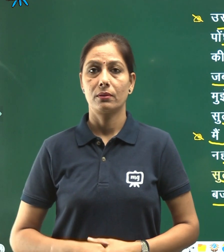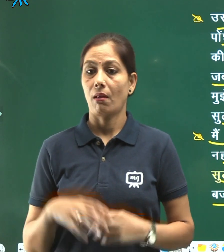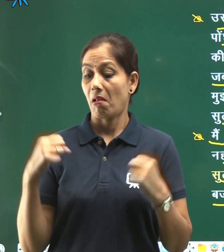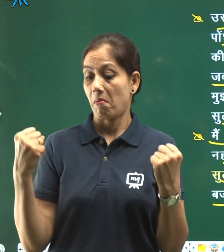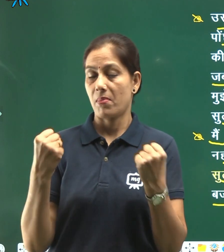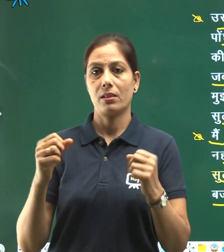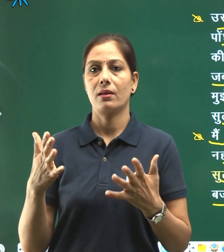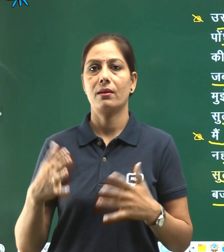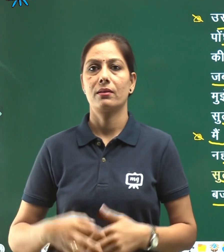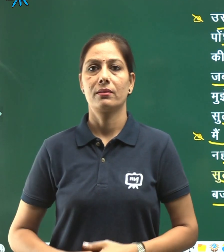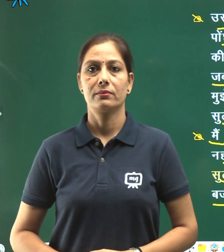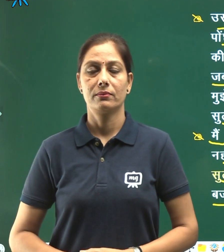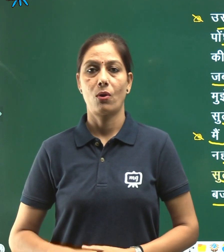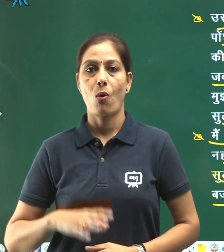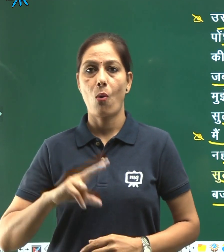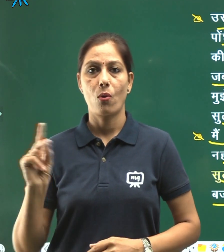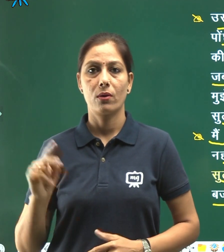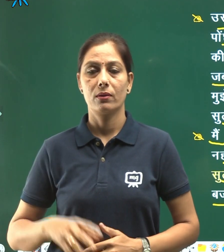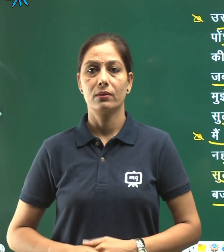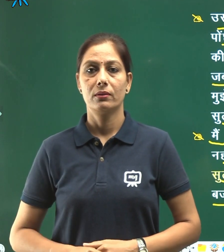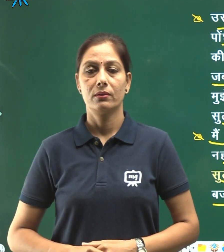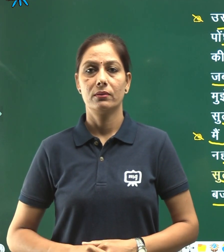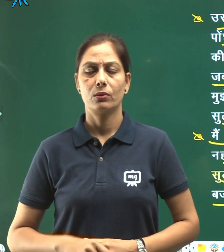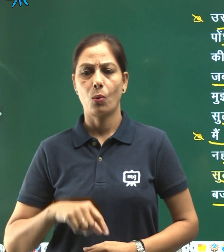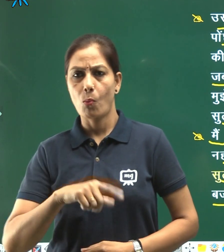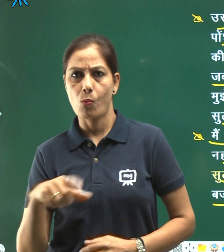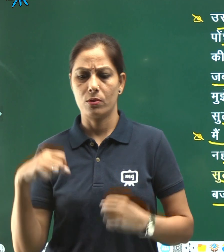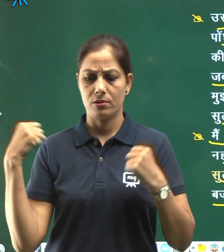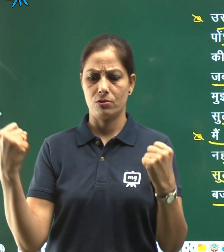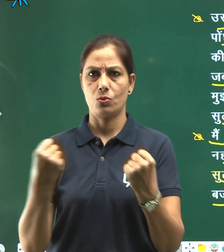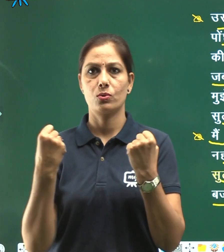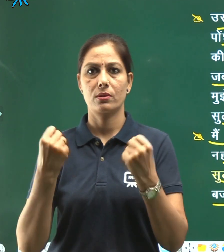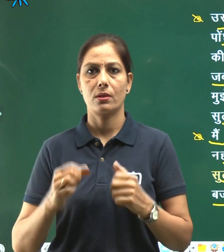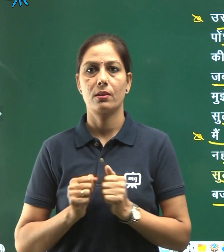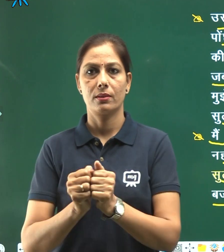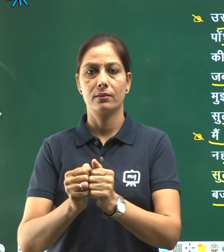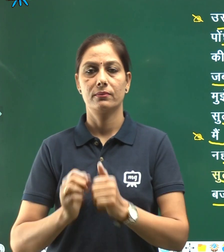हिम्मत नहीं हारी और पूरे जोश के साथ